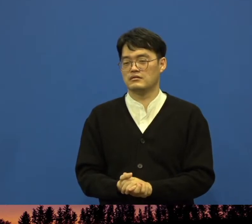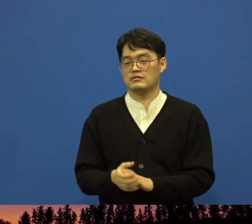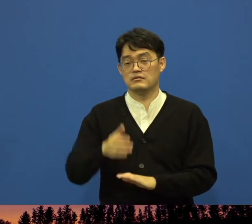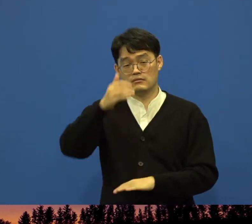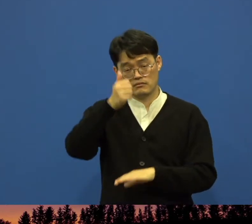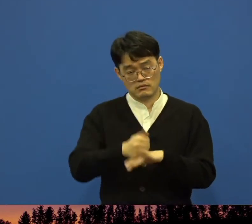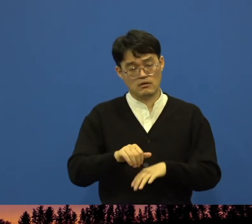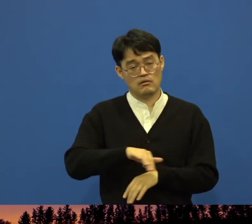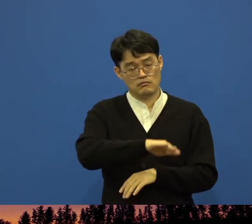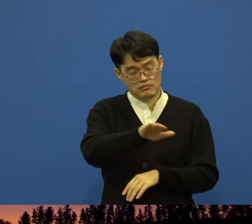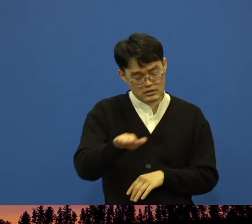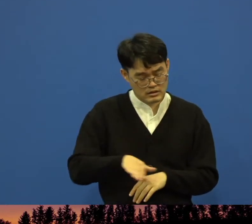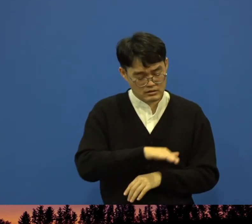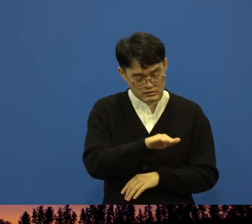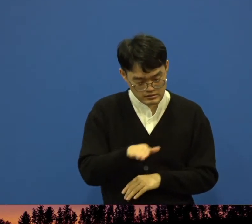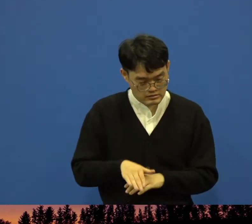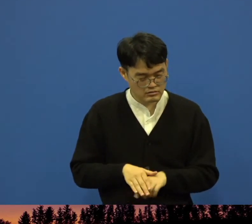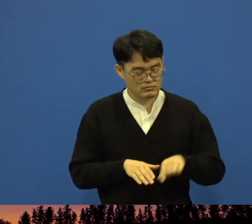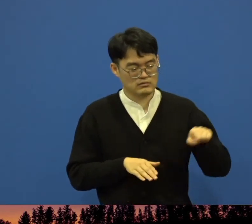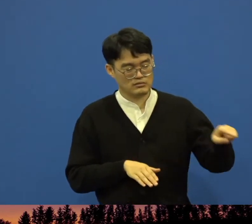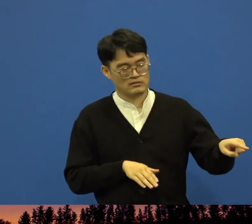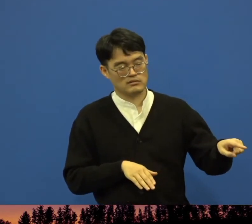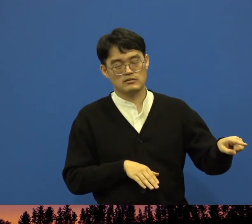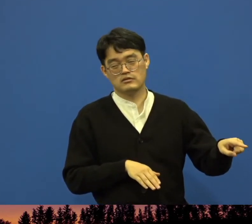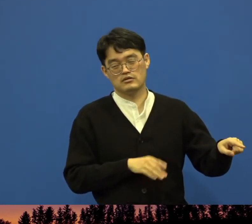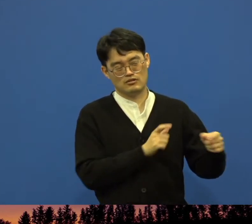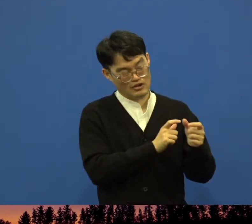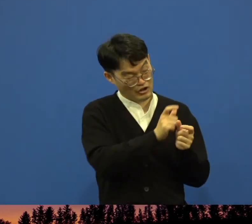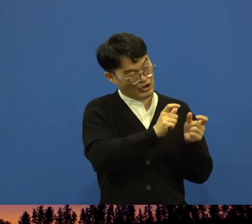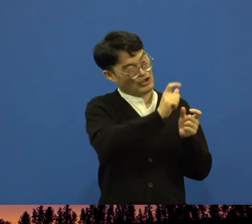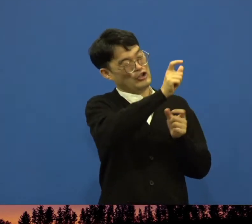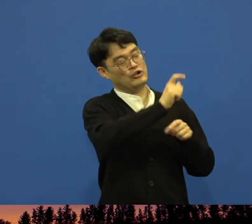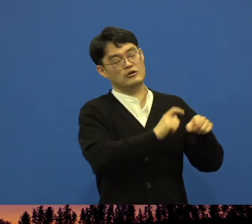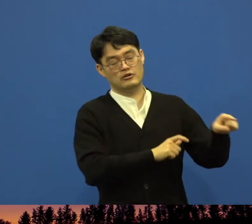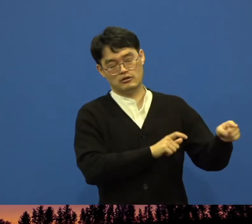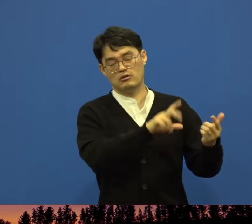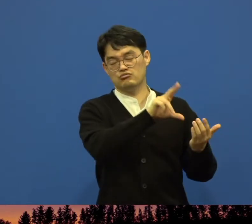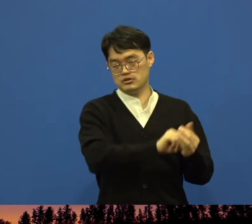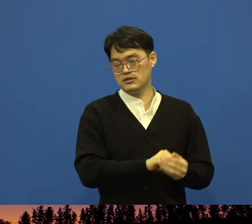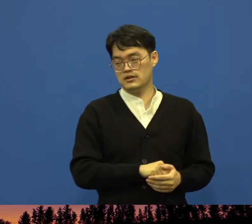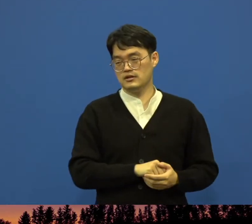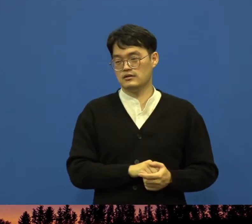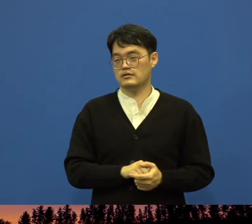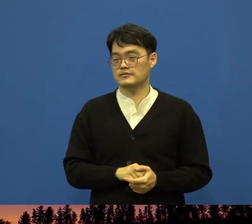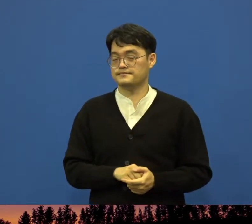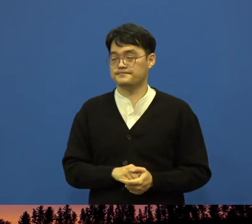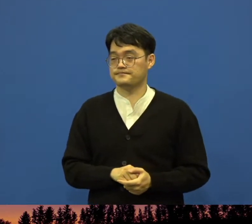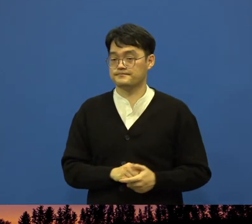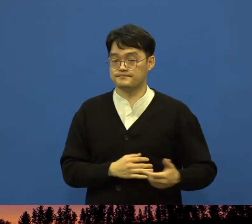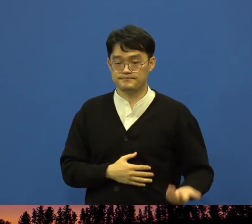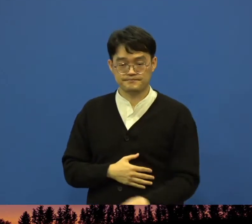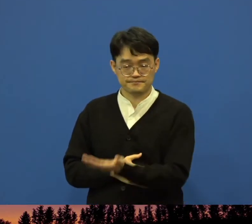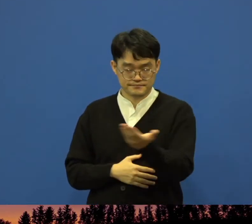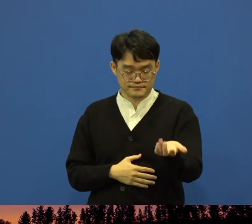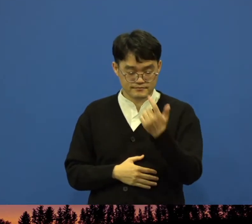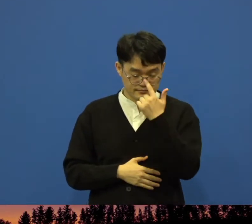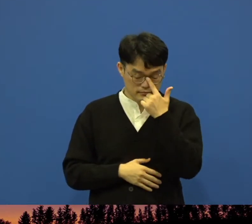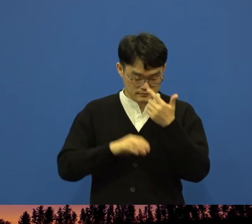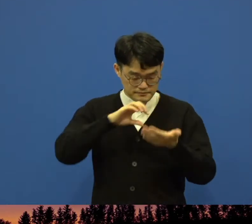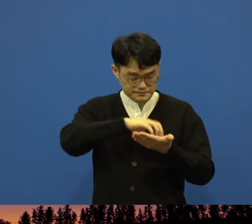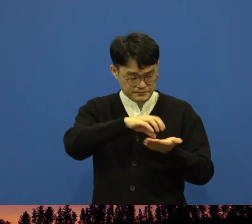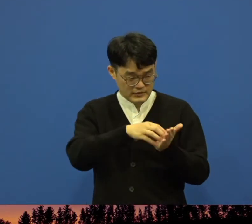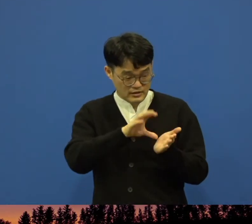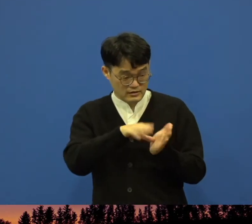요구하는 것을 내가 거절할 수 없게 된다. 조금씩 끌어당기기 시작하는데 신기해요. 적당한 순간에